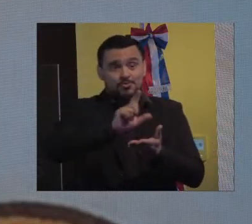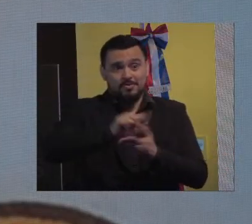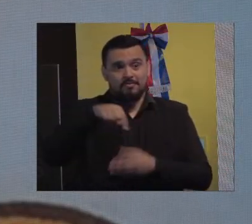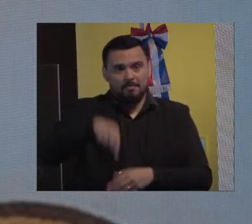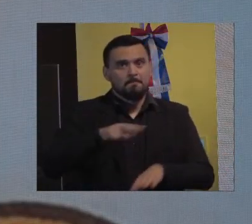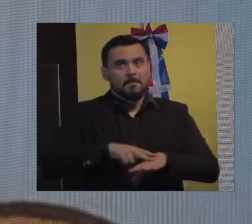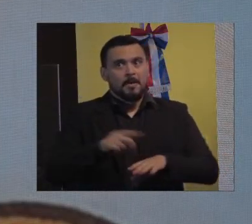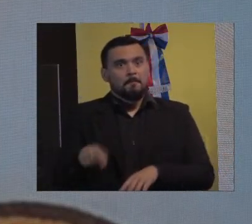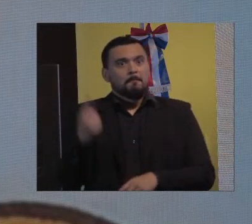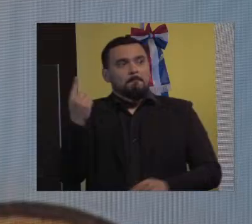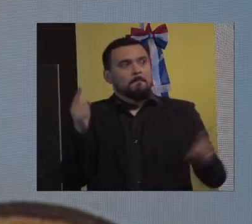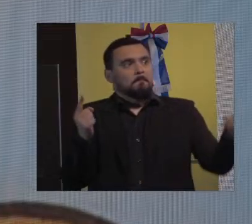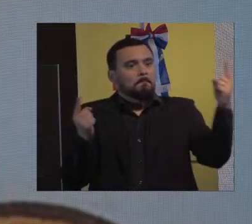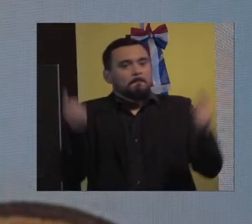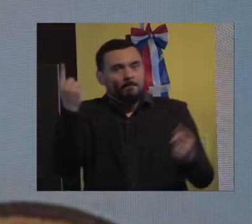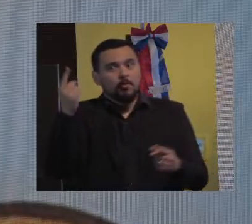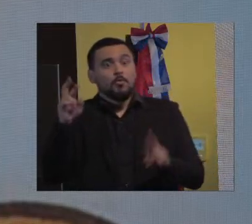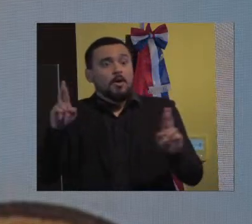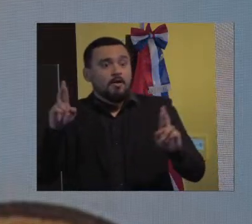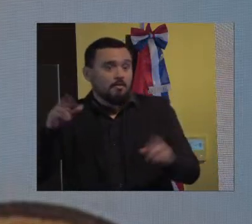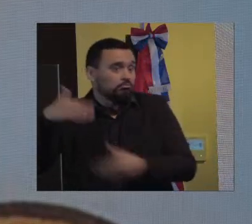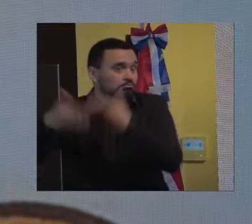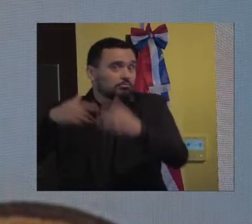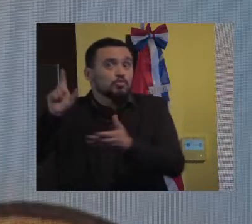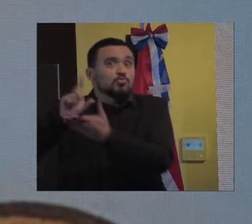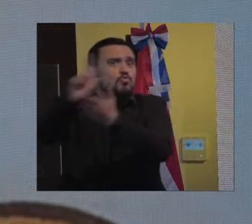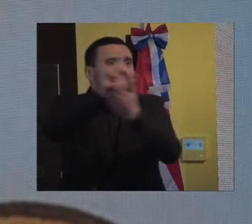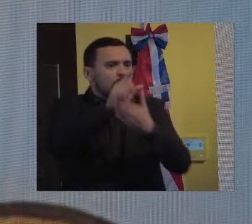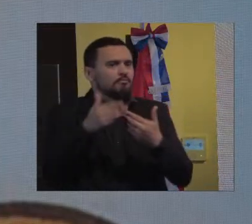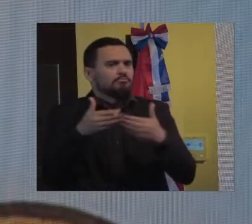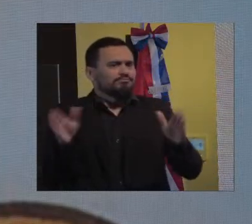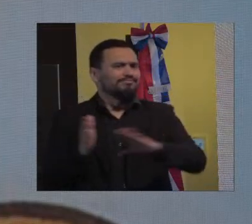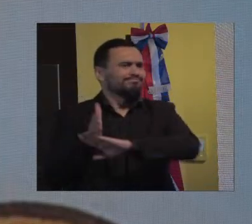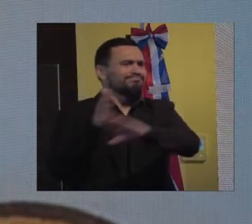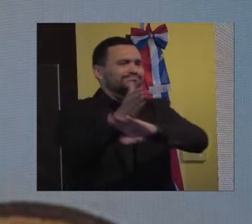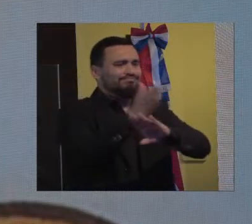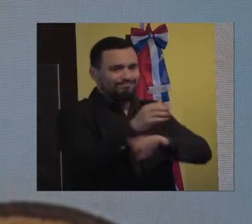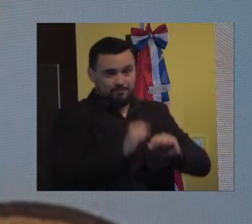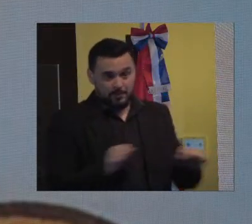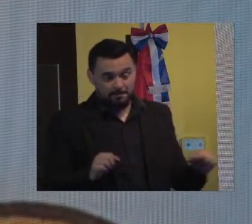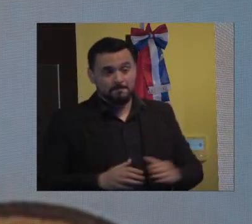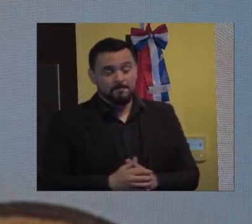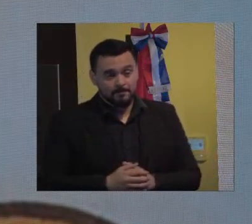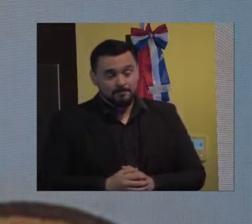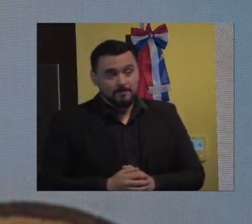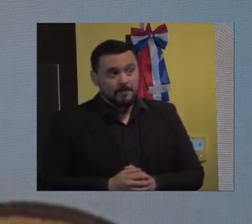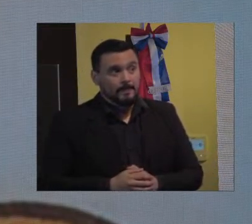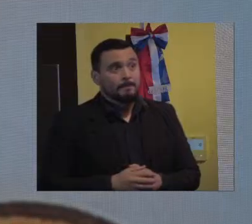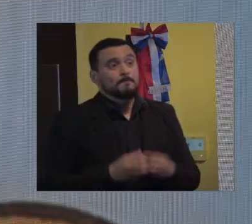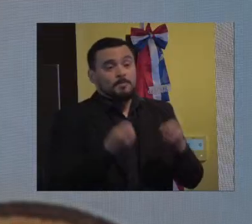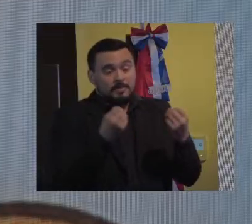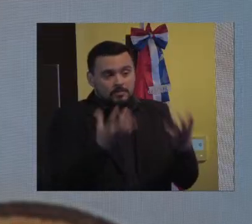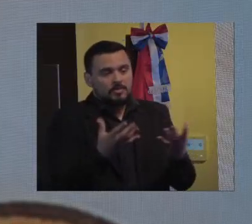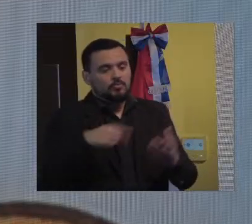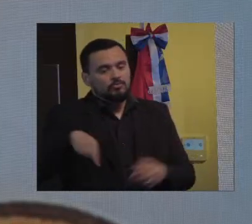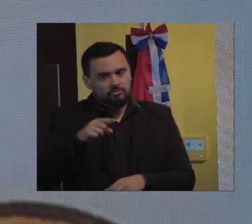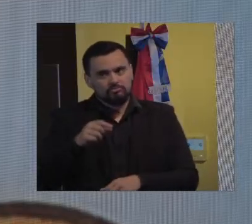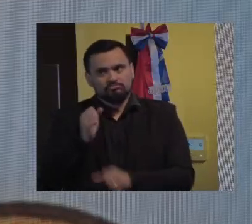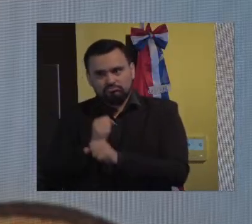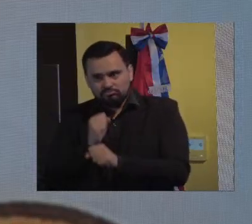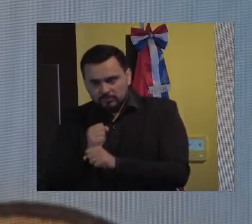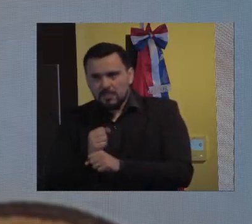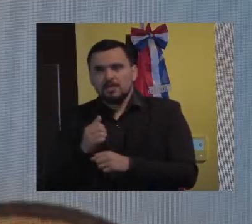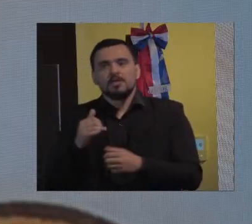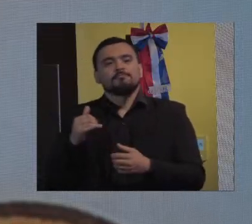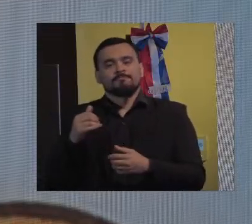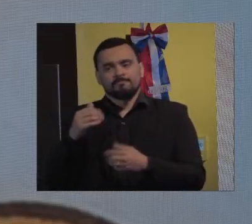y ojalá que pronto lo den muchos más lugares. Lo tratamos de hacer con una gerencia de inclusión,